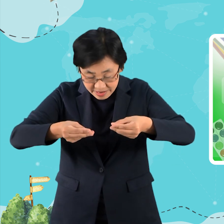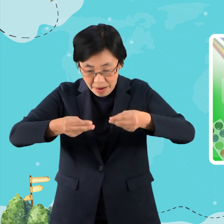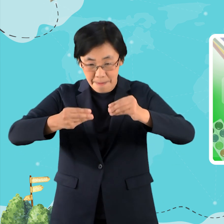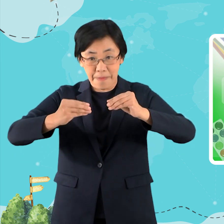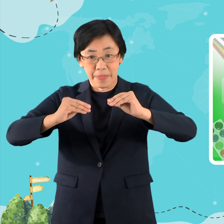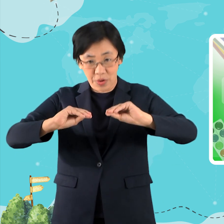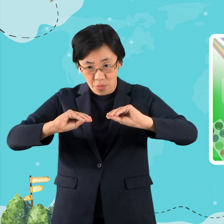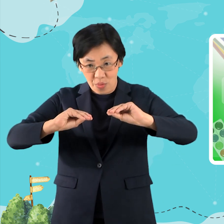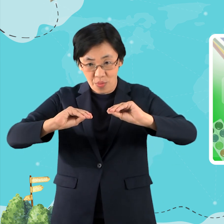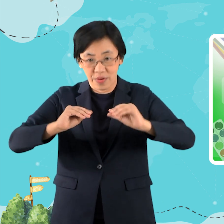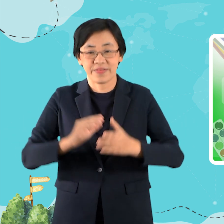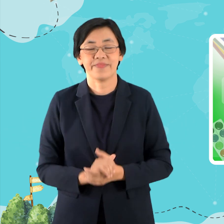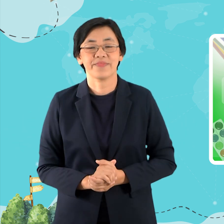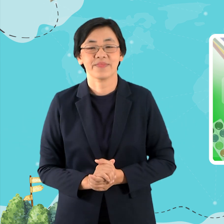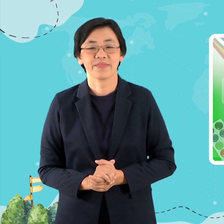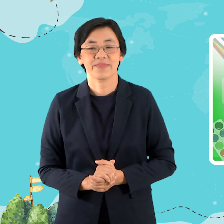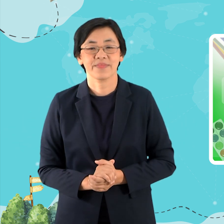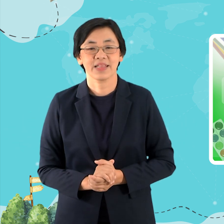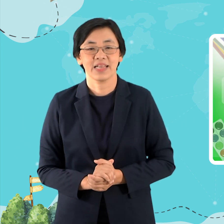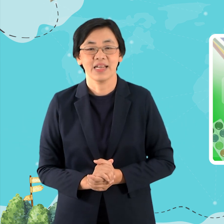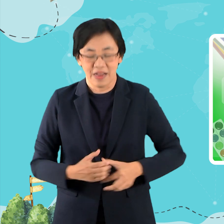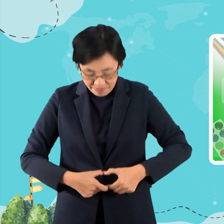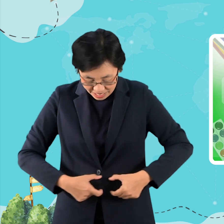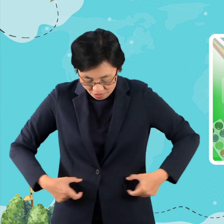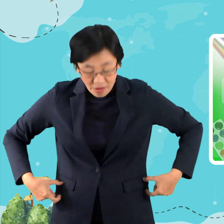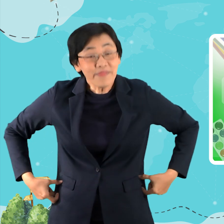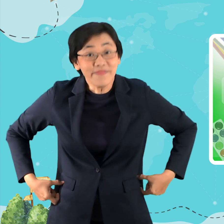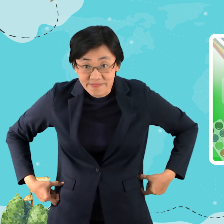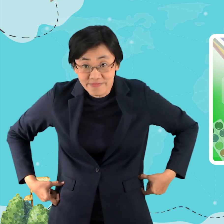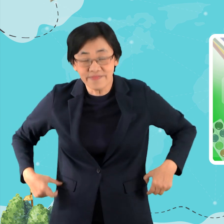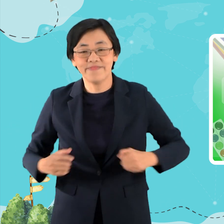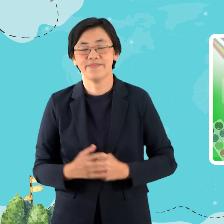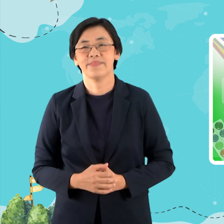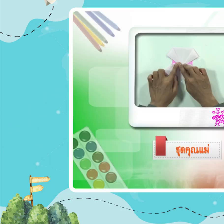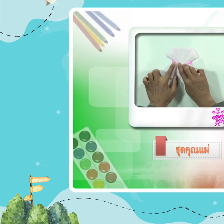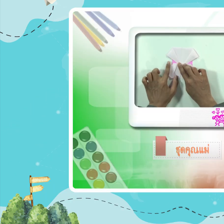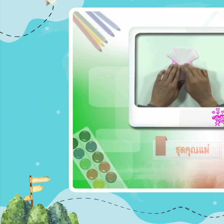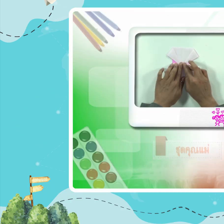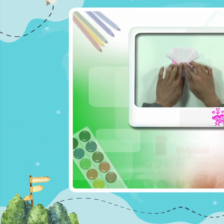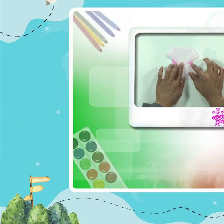แล้วก็พับลงจะได้เกิดเป็นรอยขอบเอว